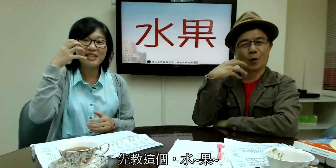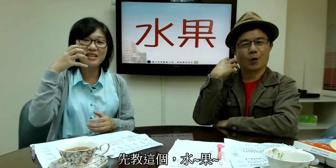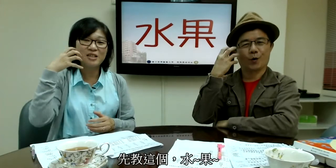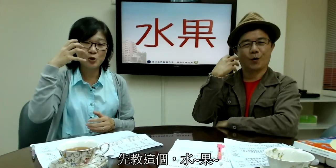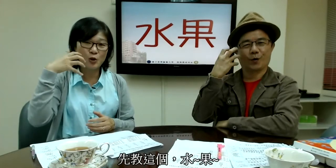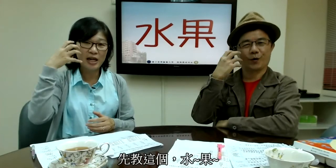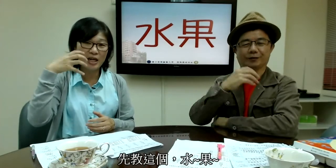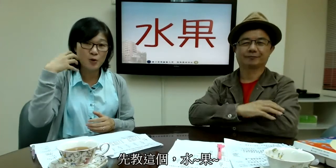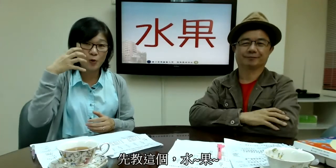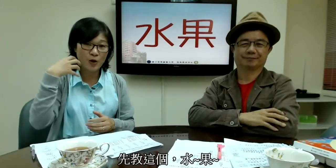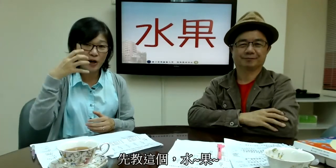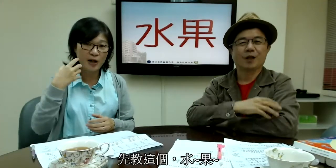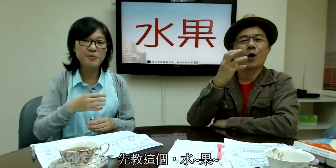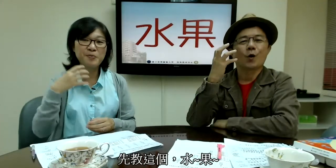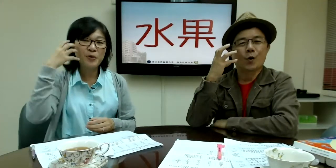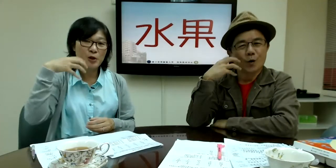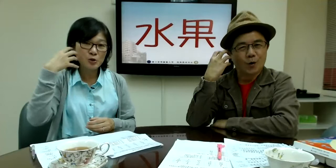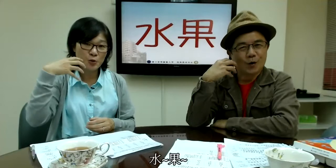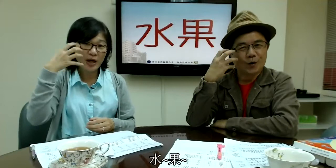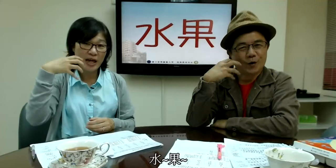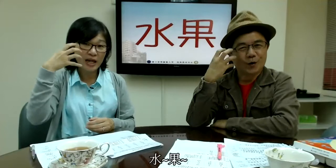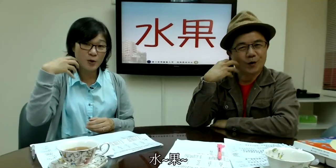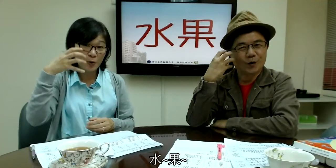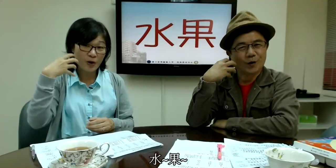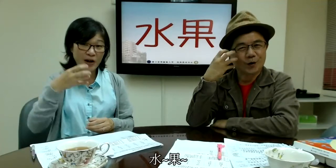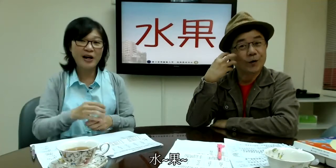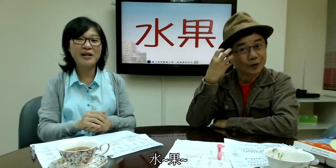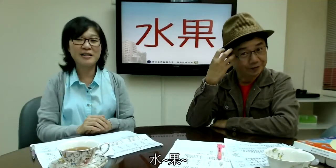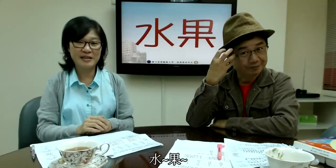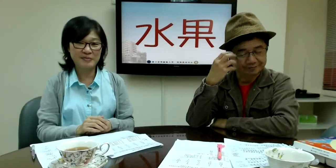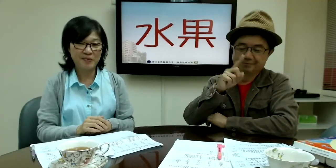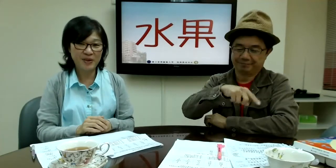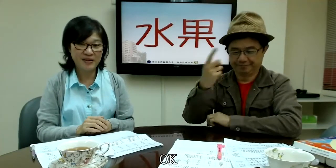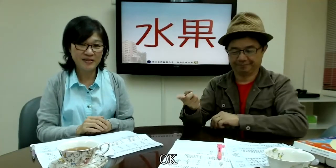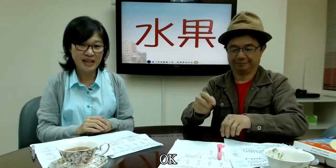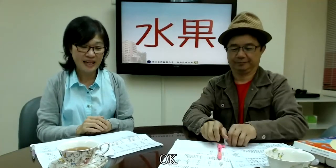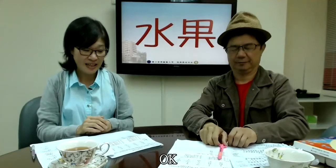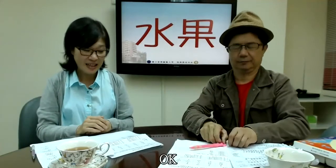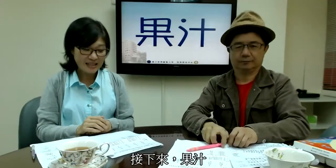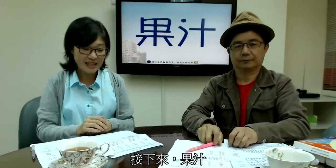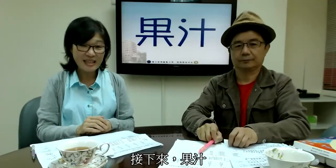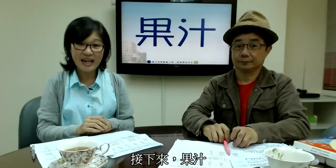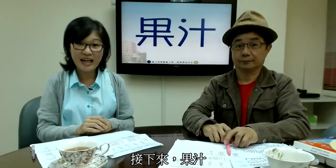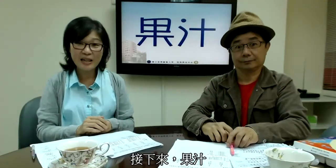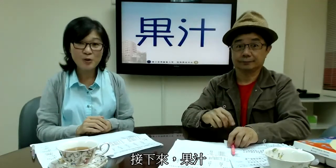个水果，水果。 OK， 接下来果